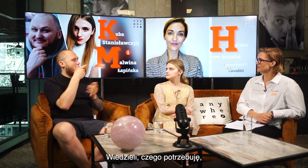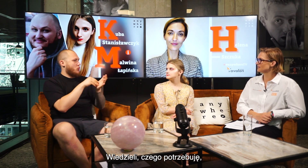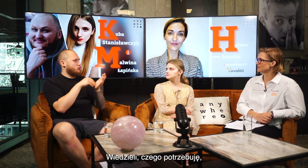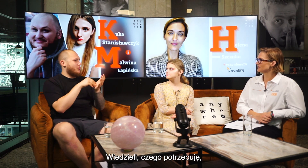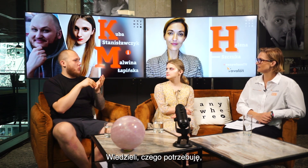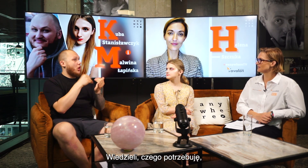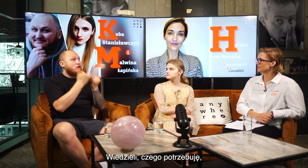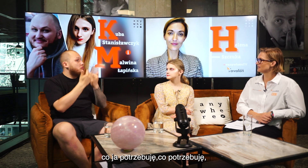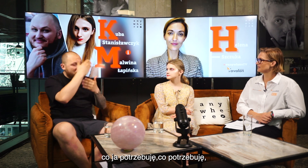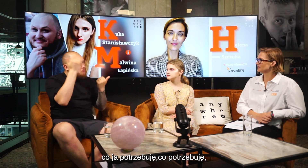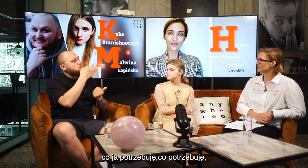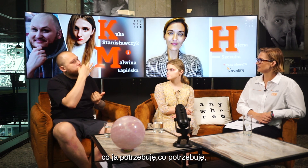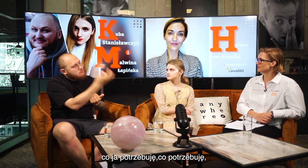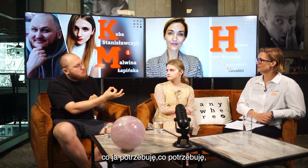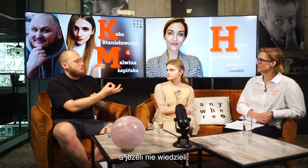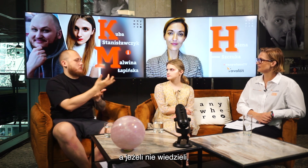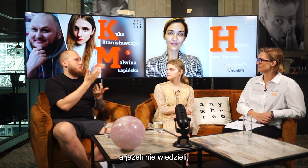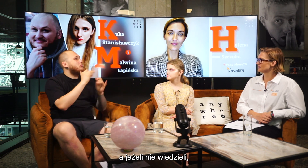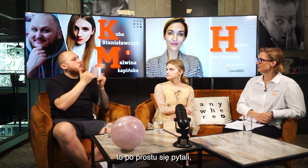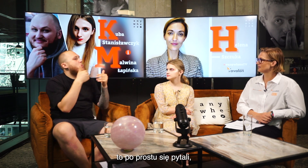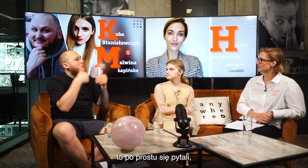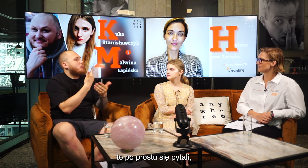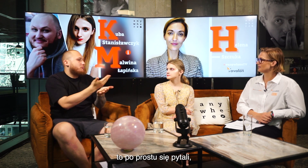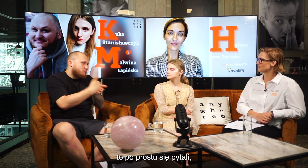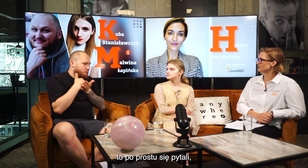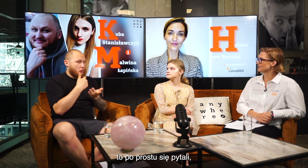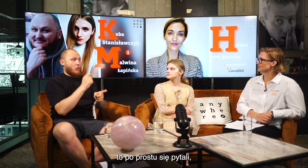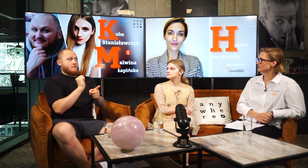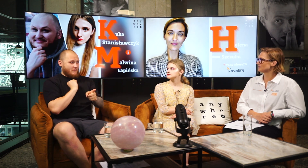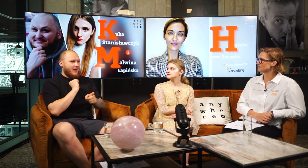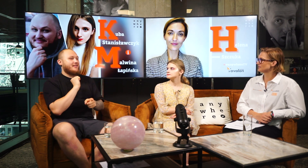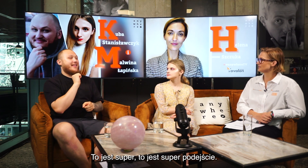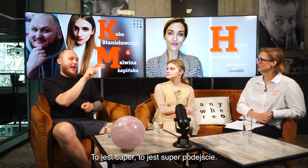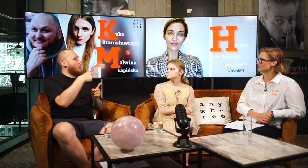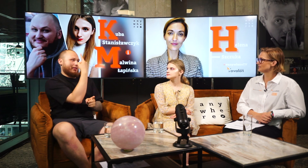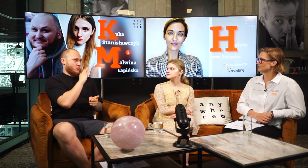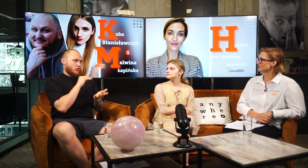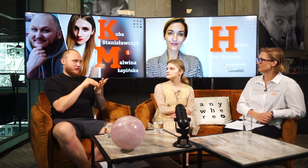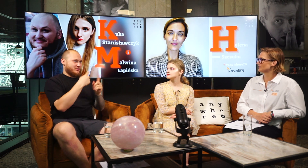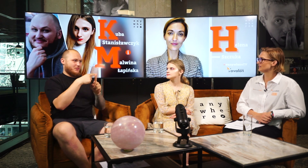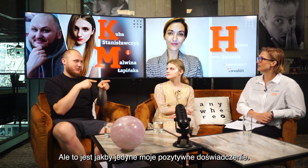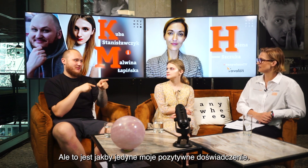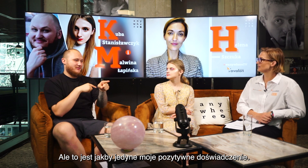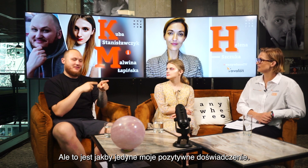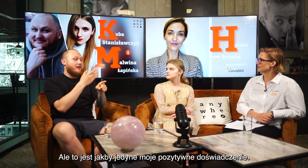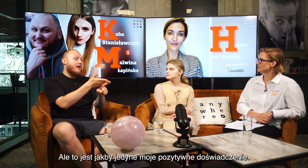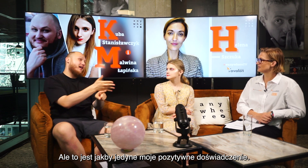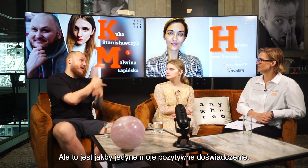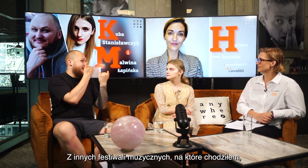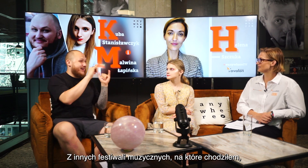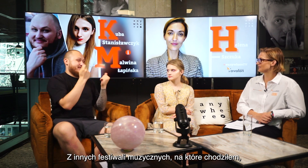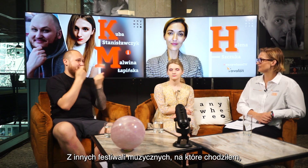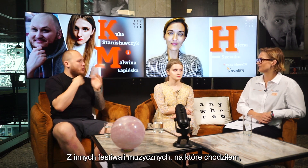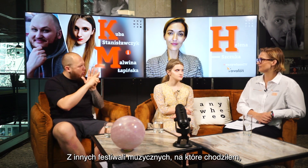słyszy. Wiedzieli, co ja potrzebuję, a jeżeli nie wiedzieli, to po prostu się pytali, co, jak mogą mi pomóc. To jest super podejście. Ale to jest jakby